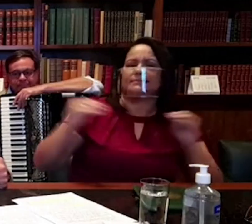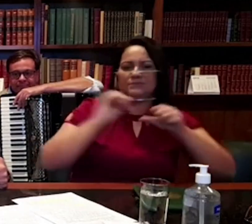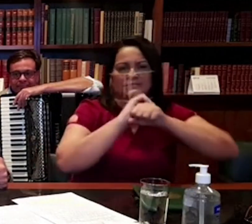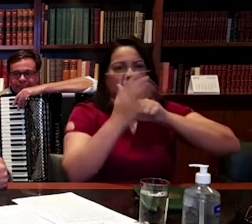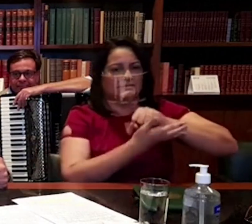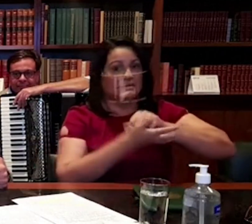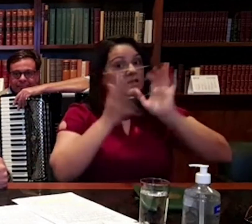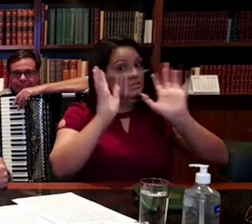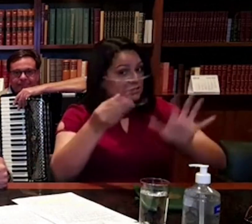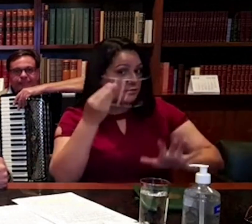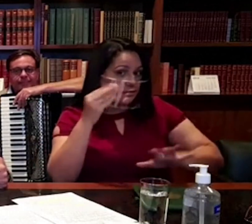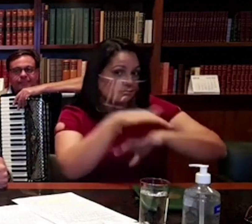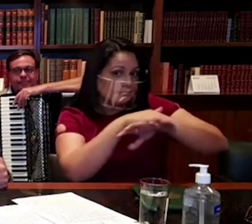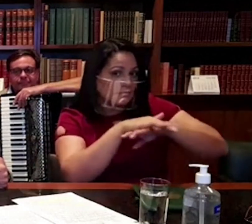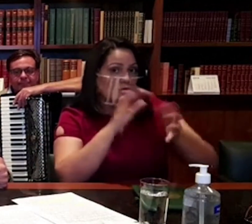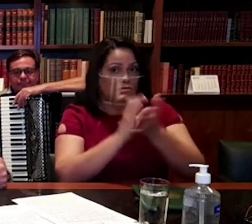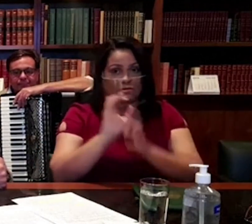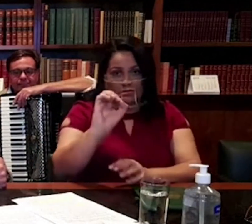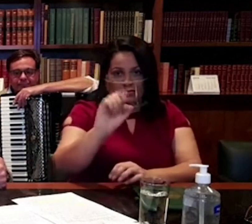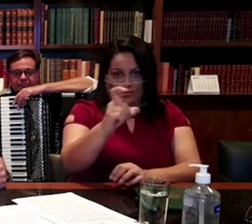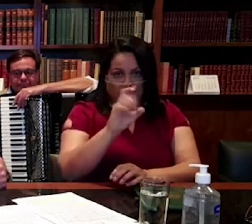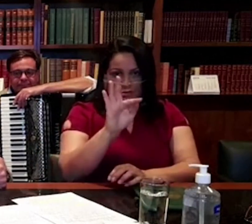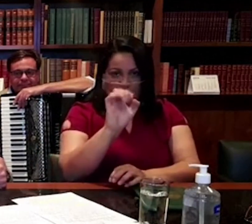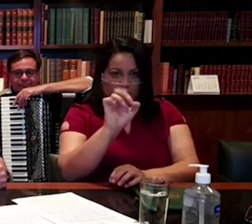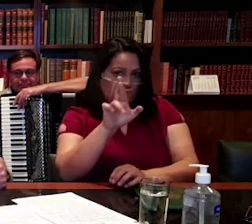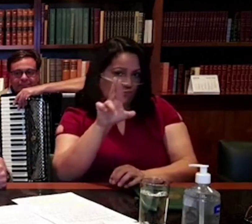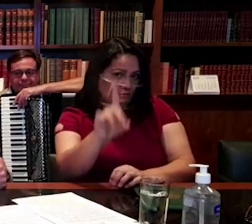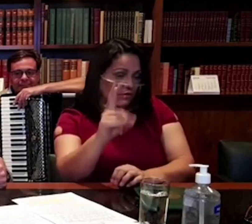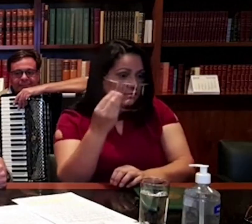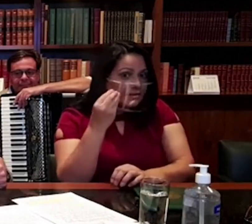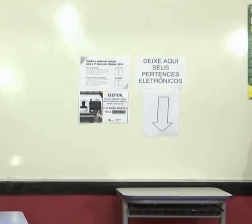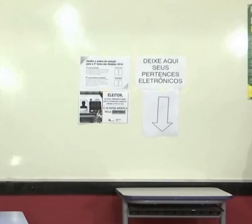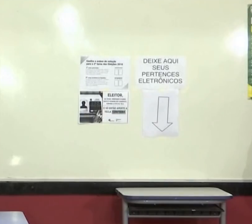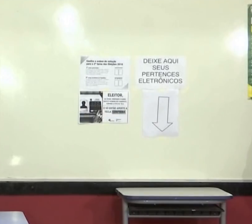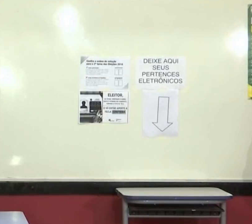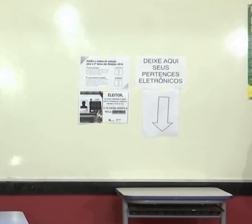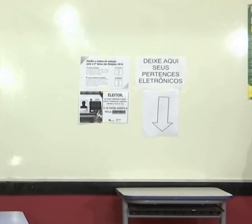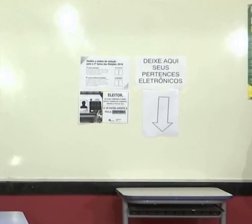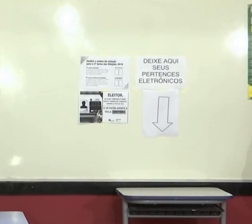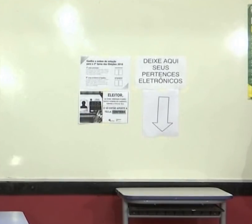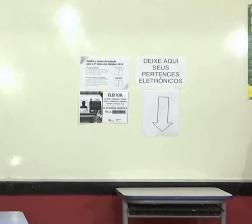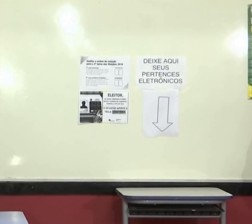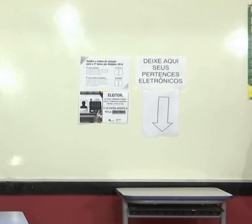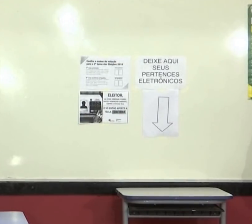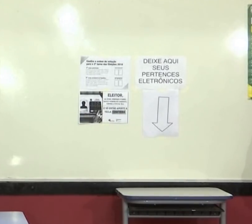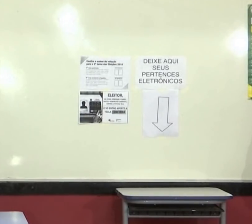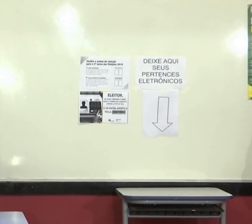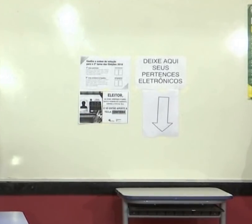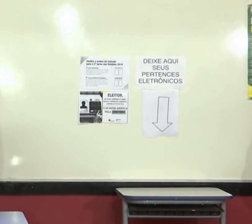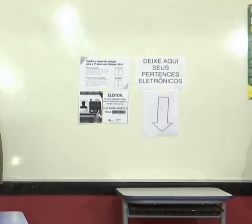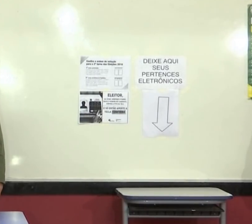sprechen dafür, dass der Impfstoff funktionieren wird und 100 Millionen Einheiten zu uns kommen werden. Nun hat sich auch Bolsonaros